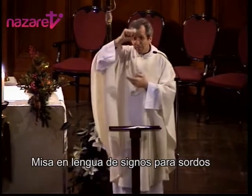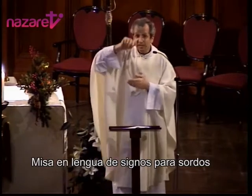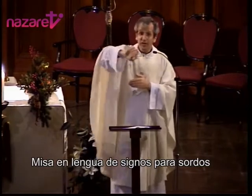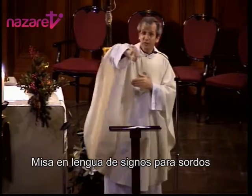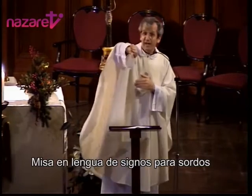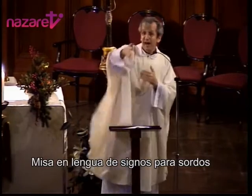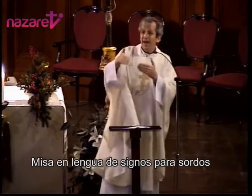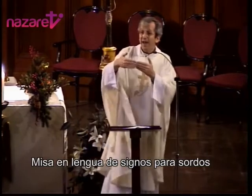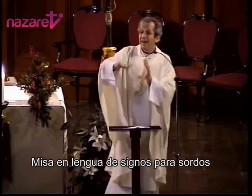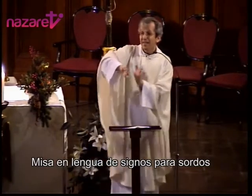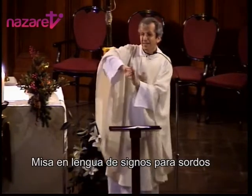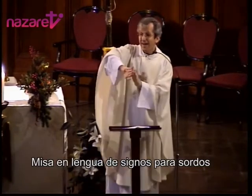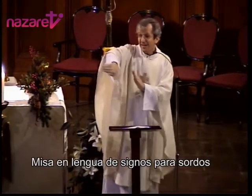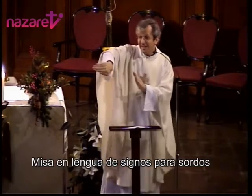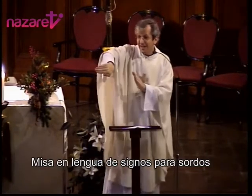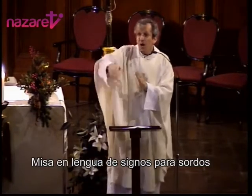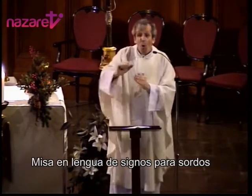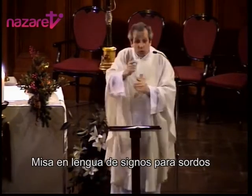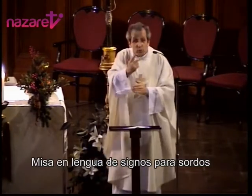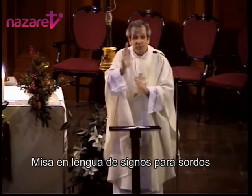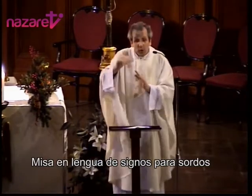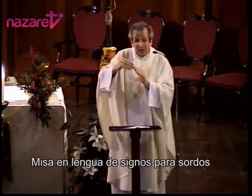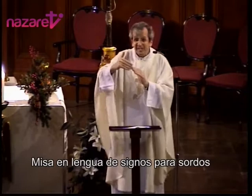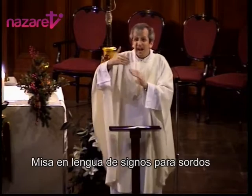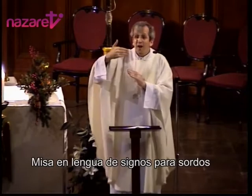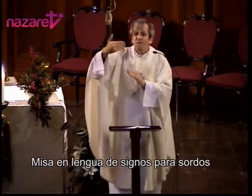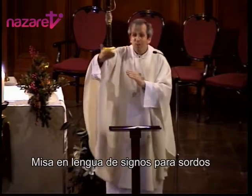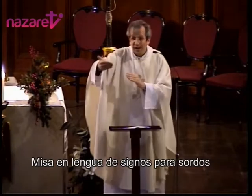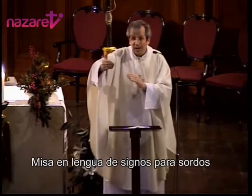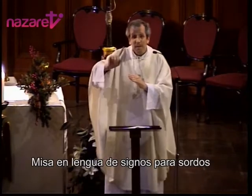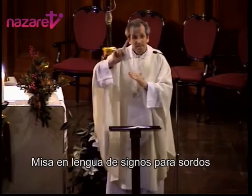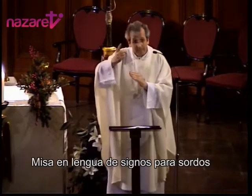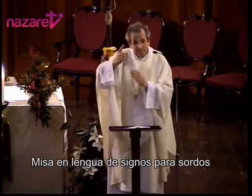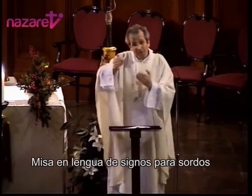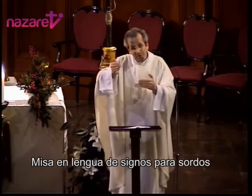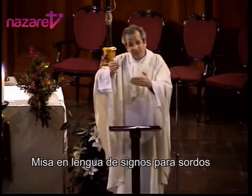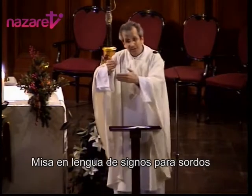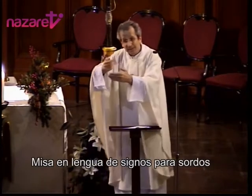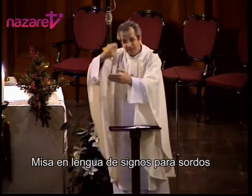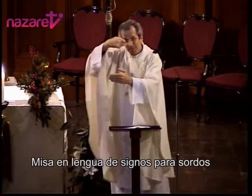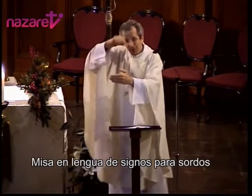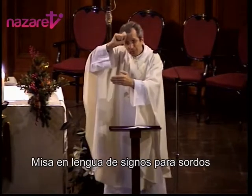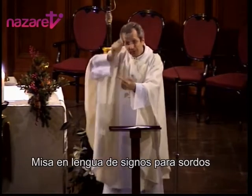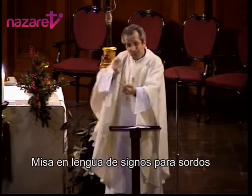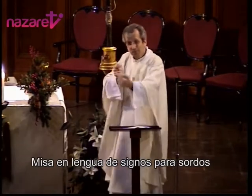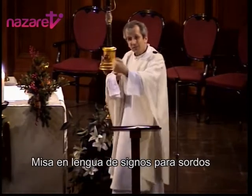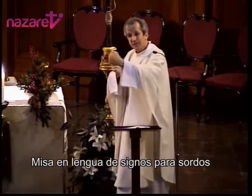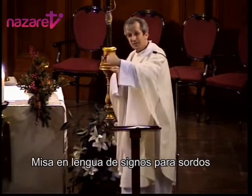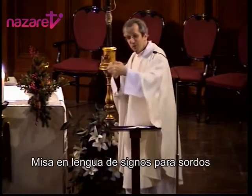baptisterio está en la entrada, inclusive algunas está fuera. Primero se pasaba por el bautismo y después